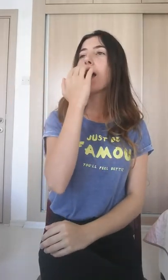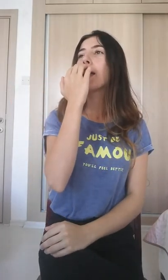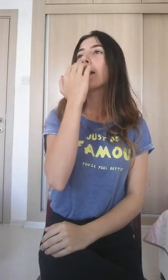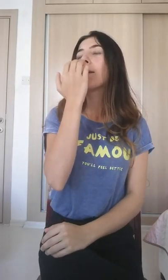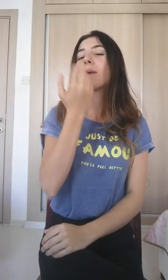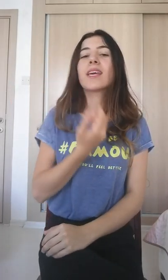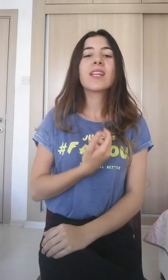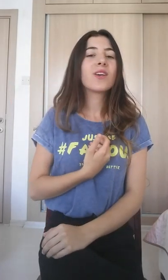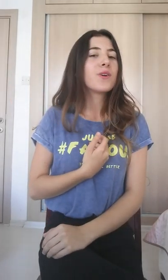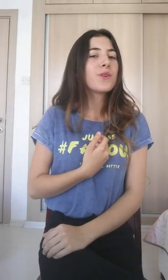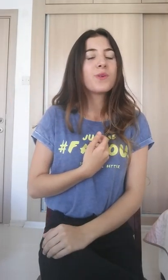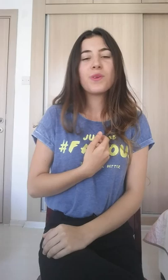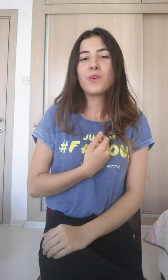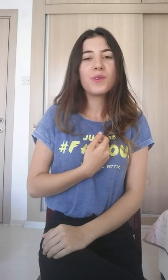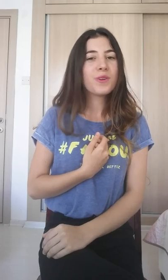gel bekliyorum.